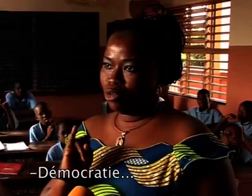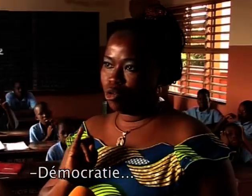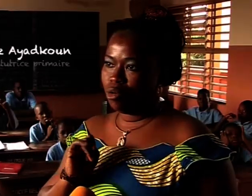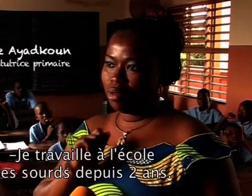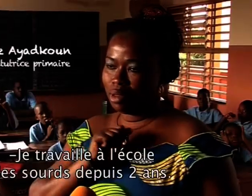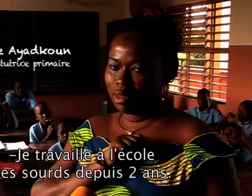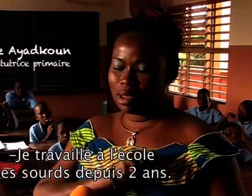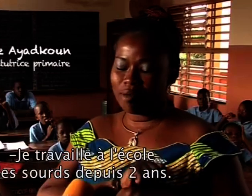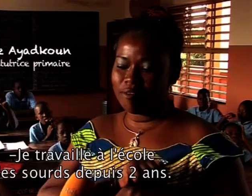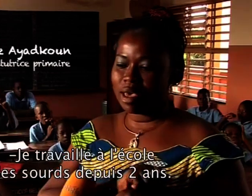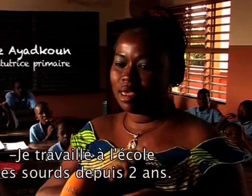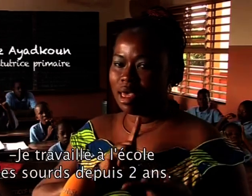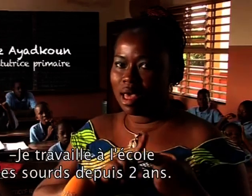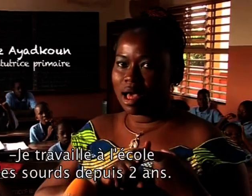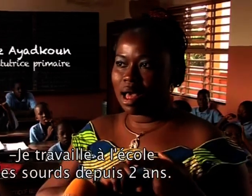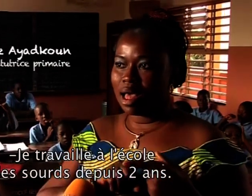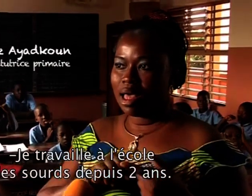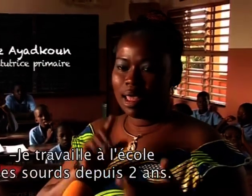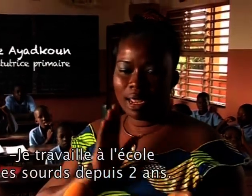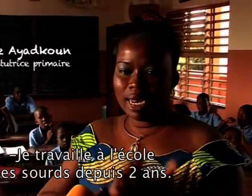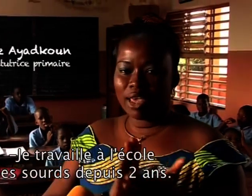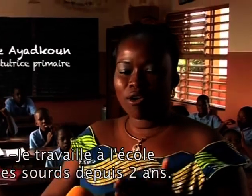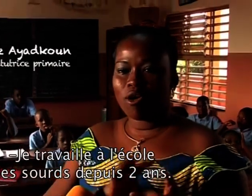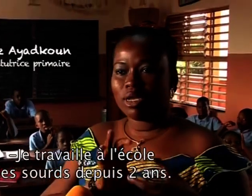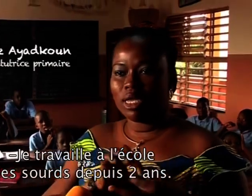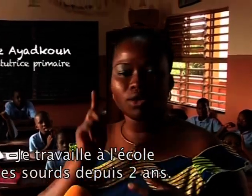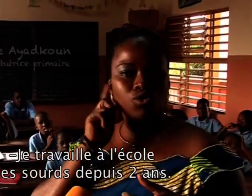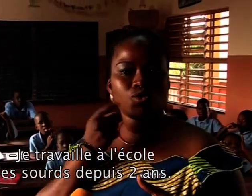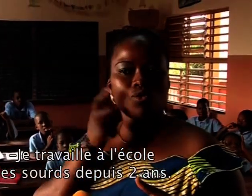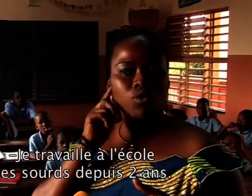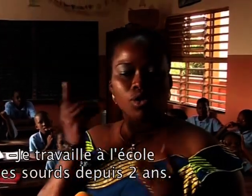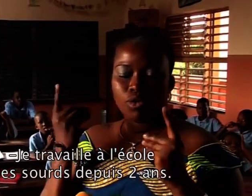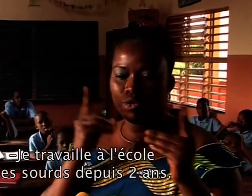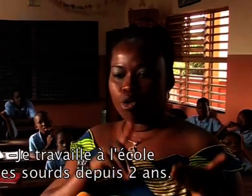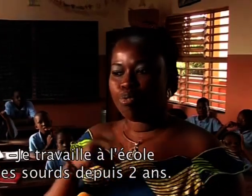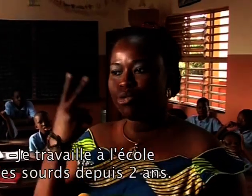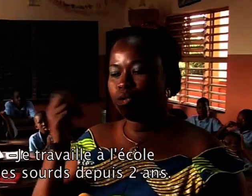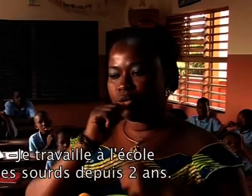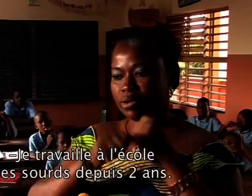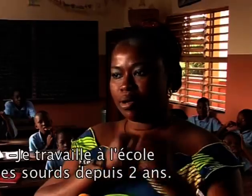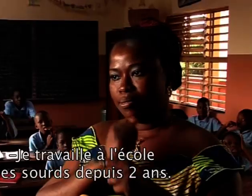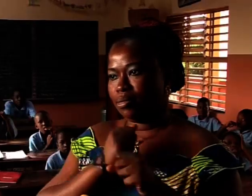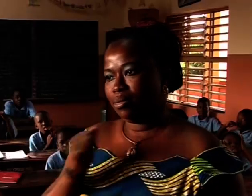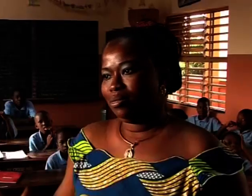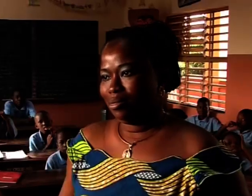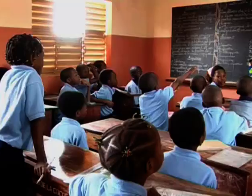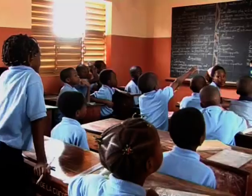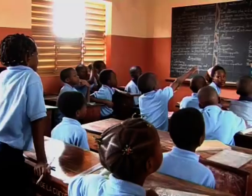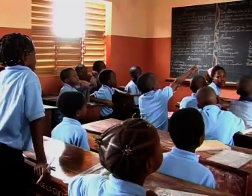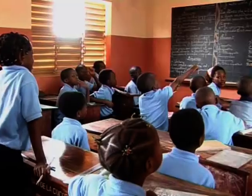Je travaille à l'école des sourds depuis 2 ans.